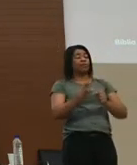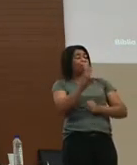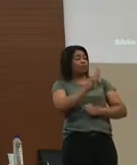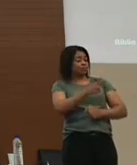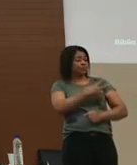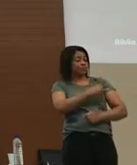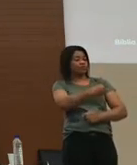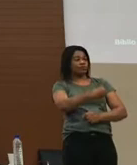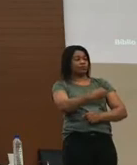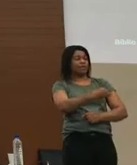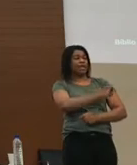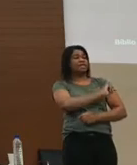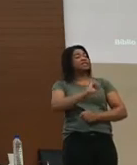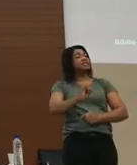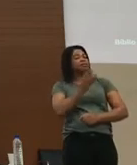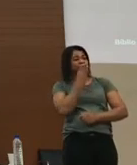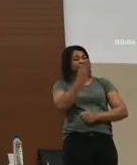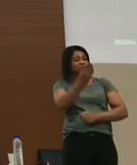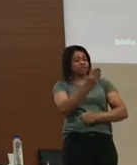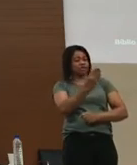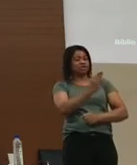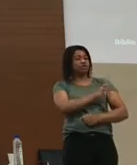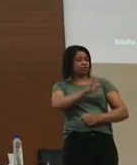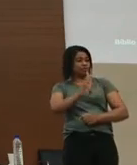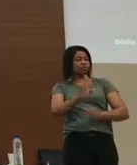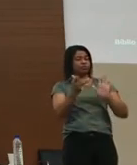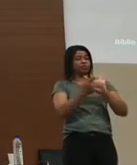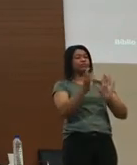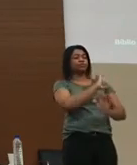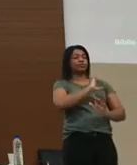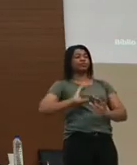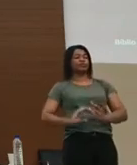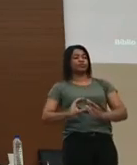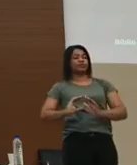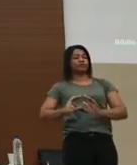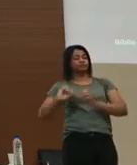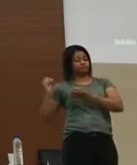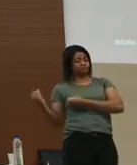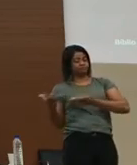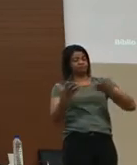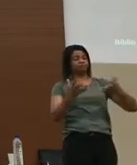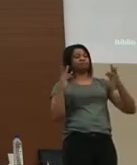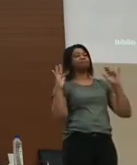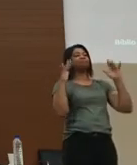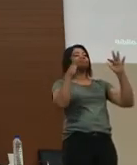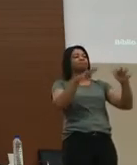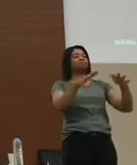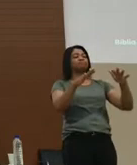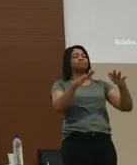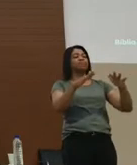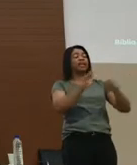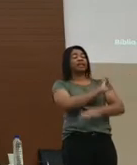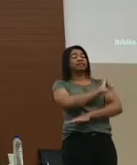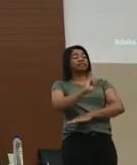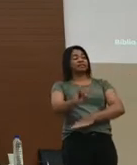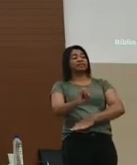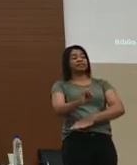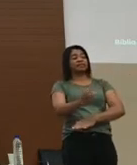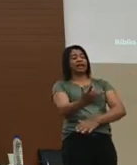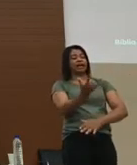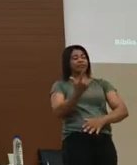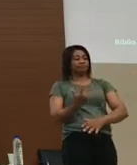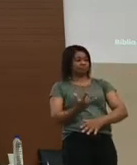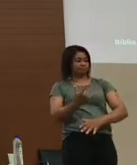vós pedirdes algo em meu nome, eu o farei. Se vós me